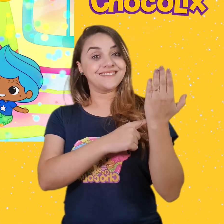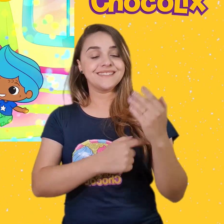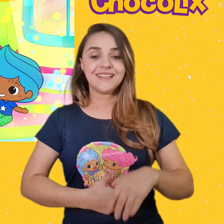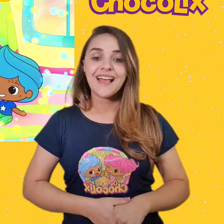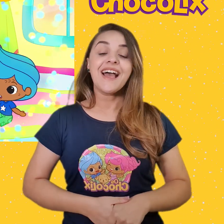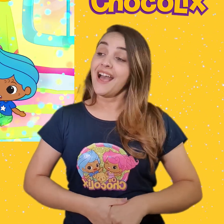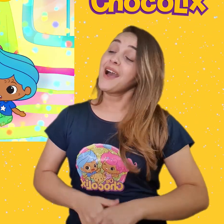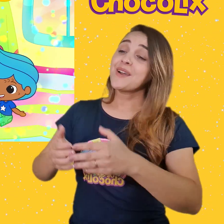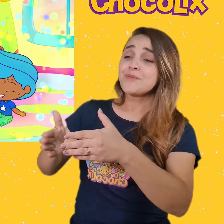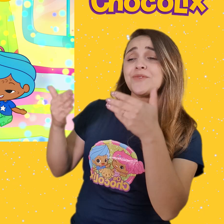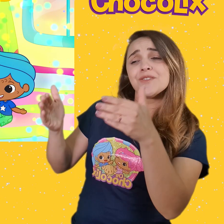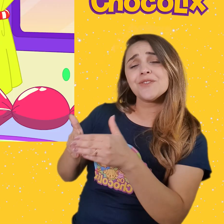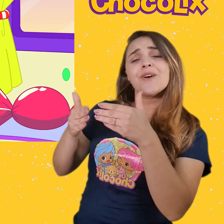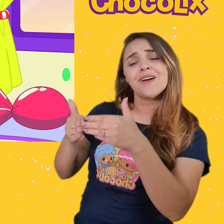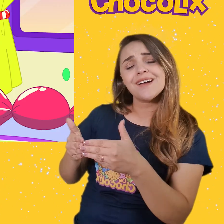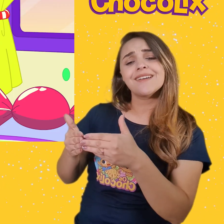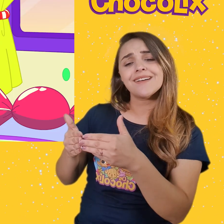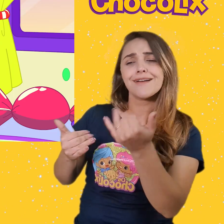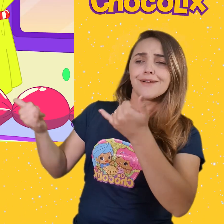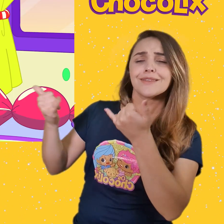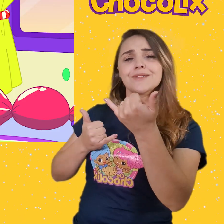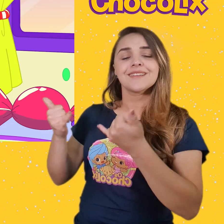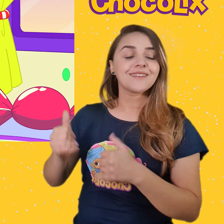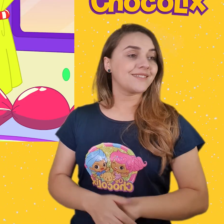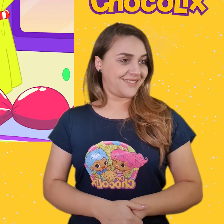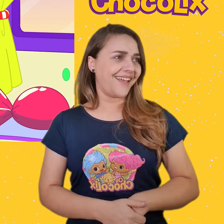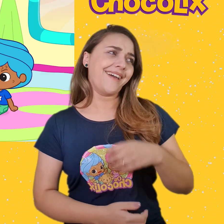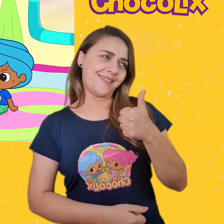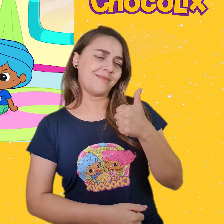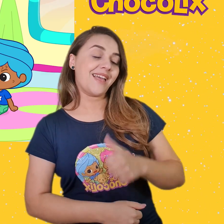É. Conta. Está bem.